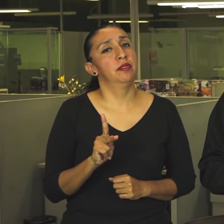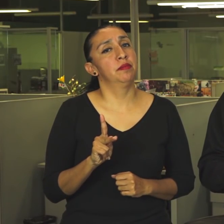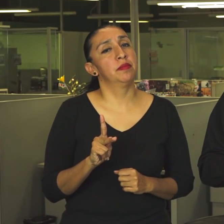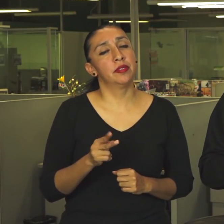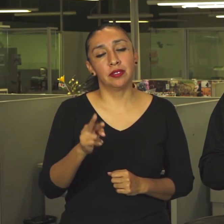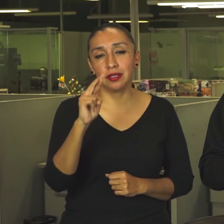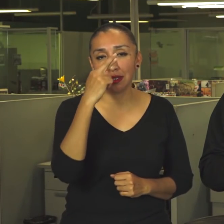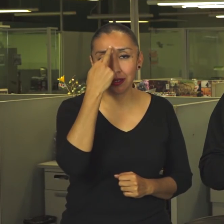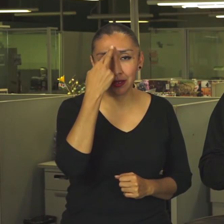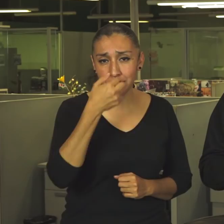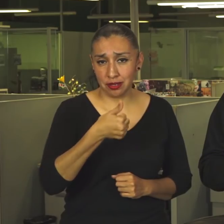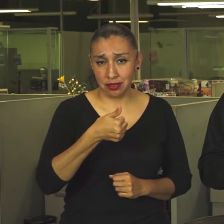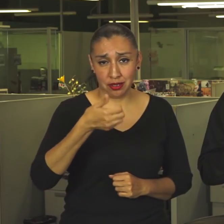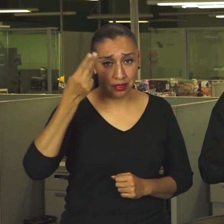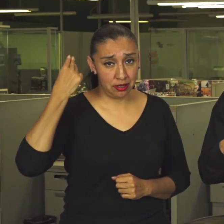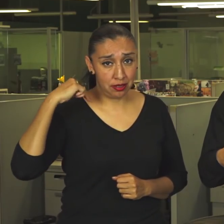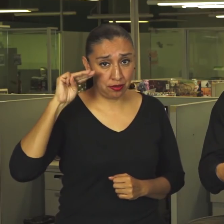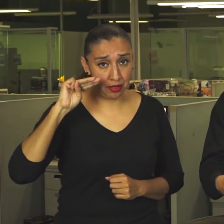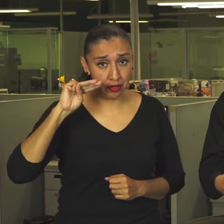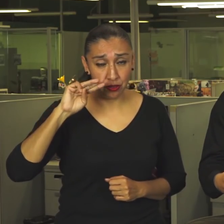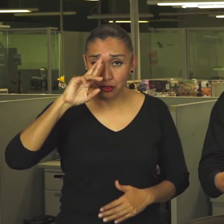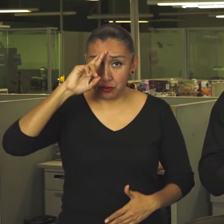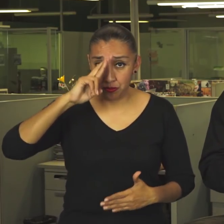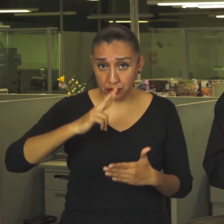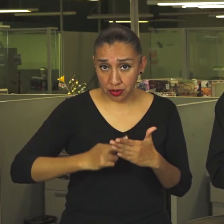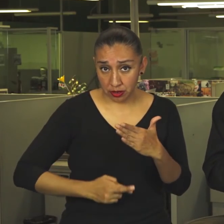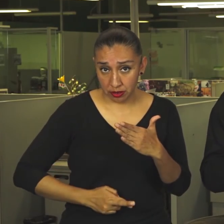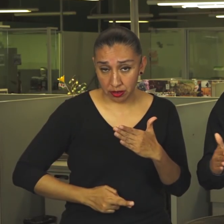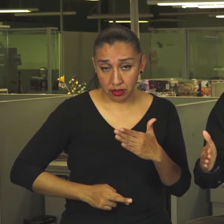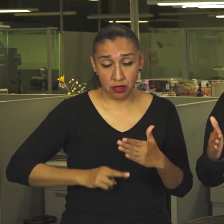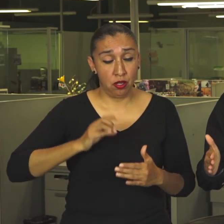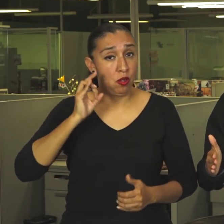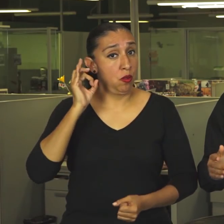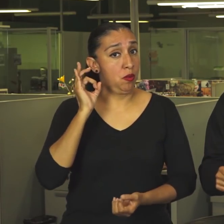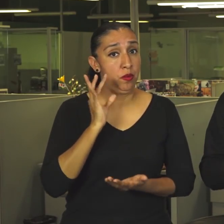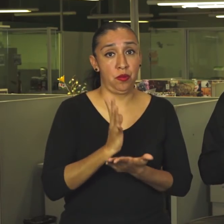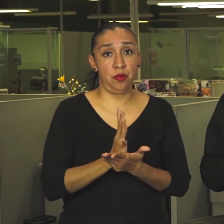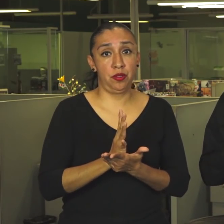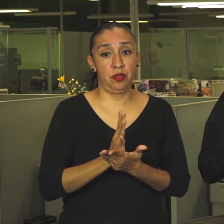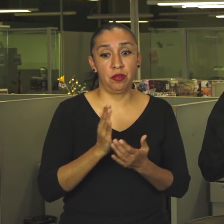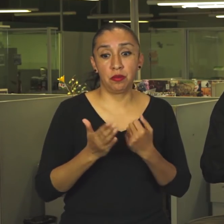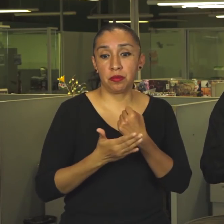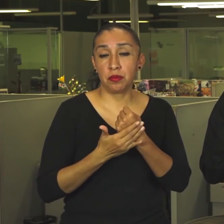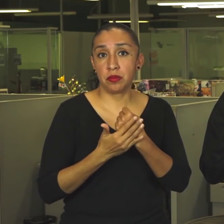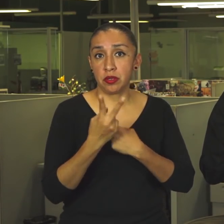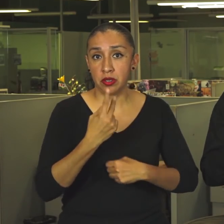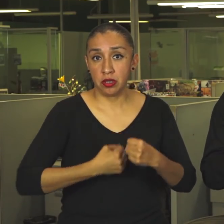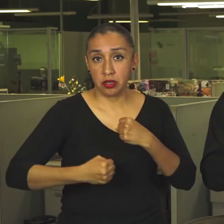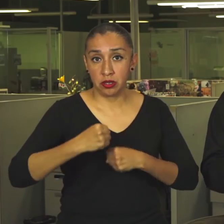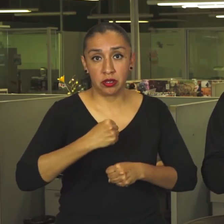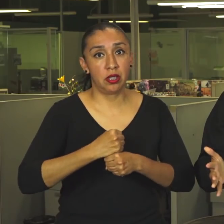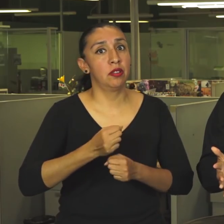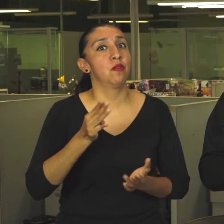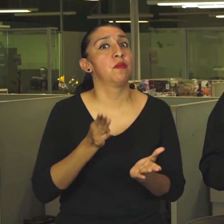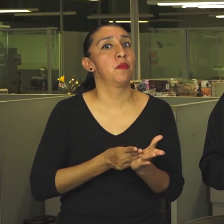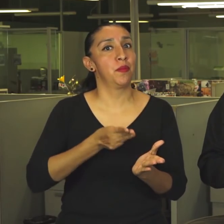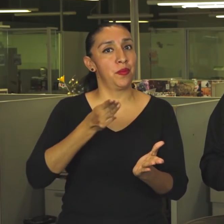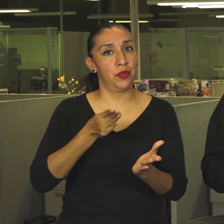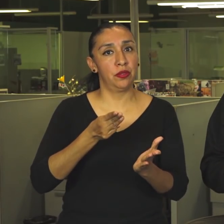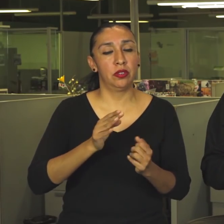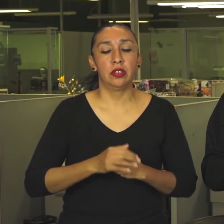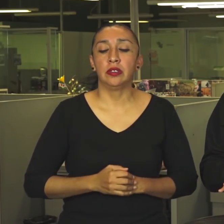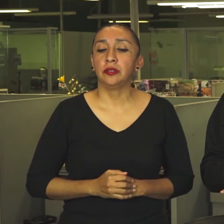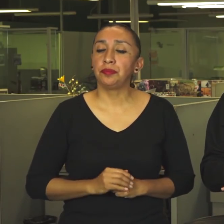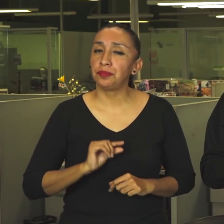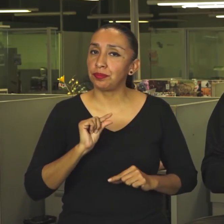prohibición pero solamente a través de amonestaciones y en un período de dos años inician entonces las multas así que pues